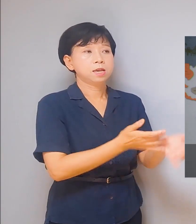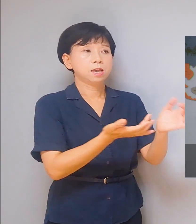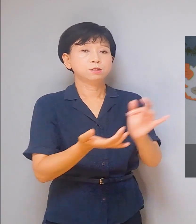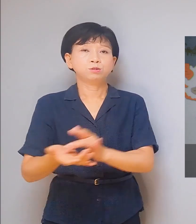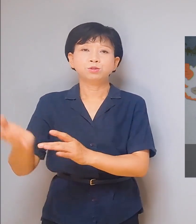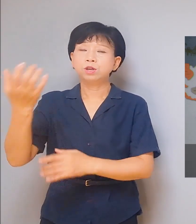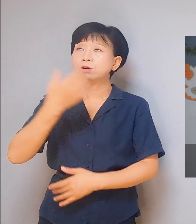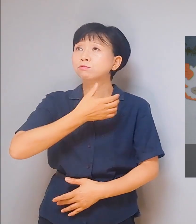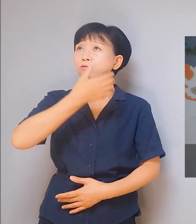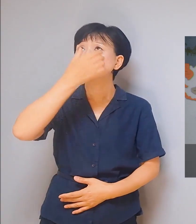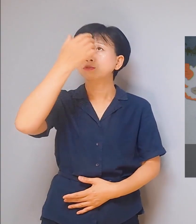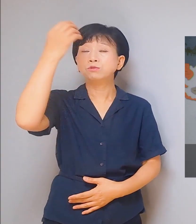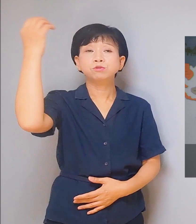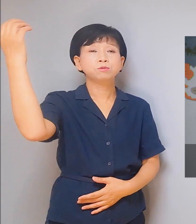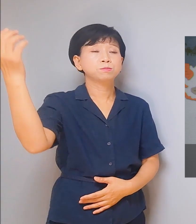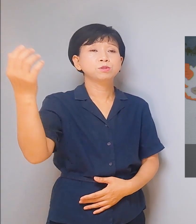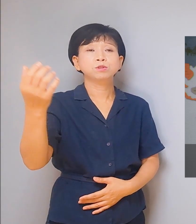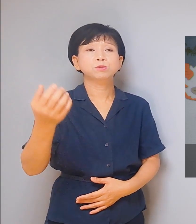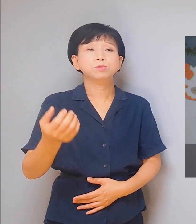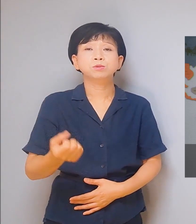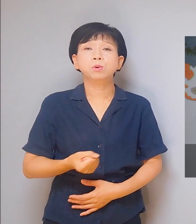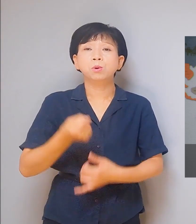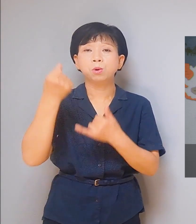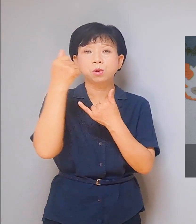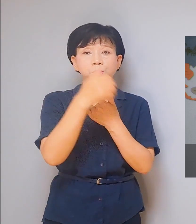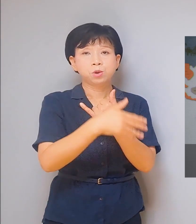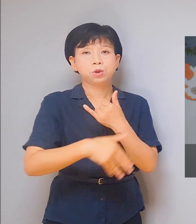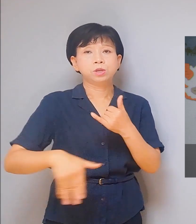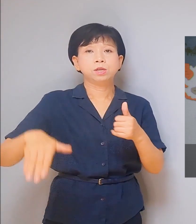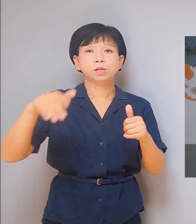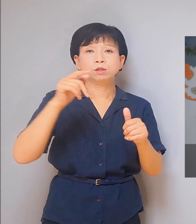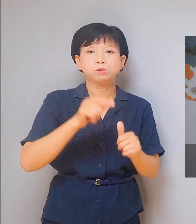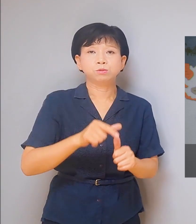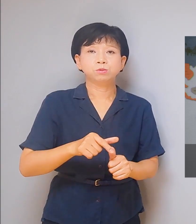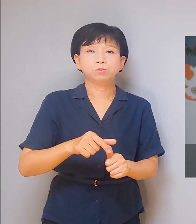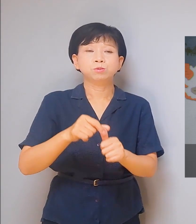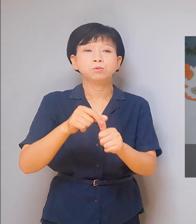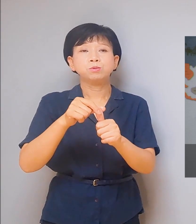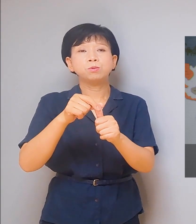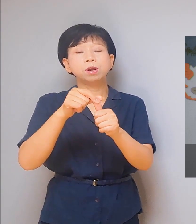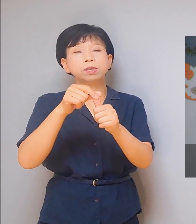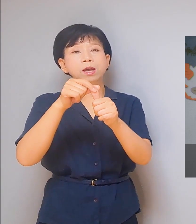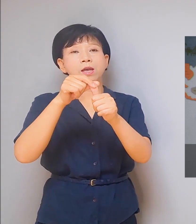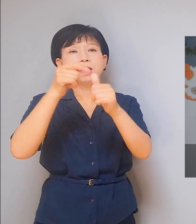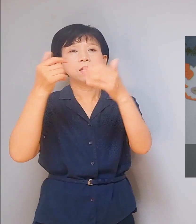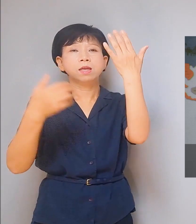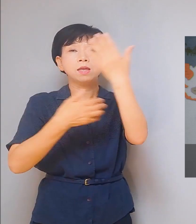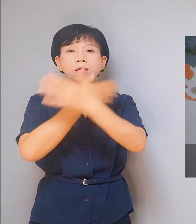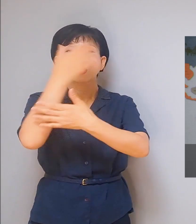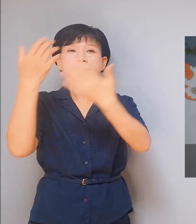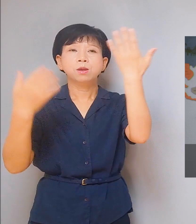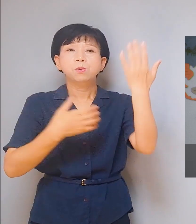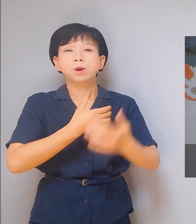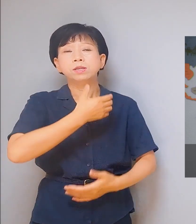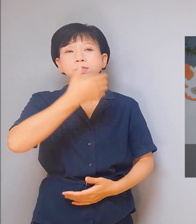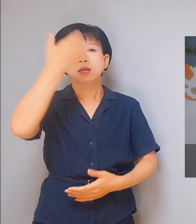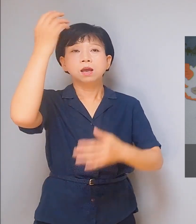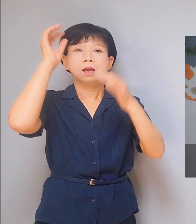청년들이 예수의 꿈을 끄고 인류